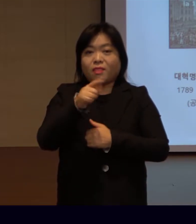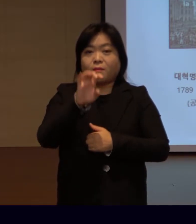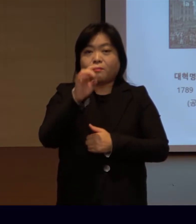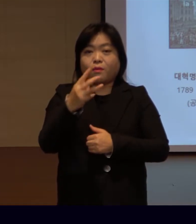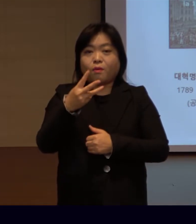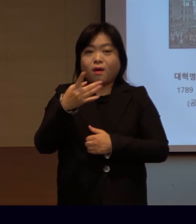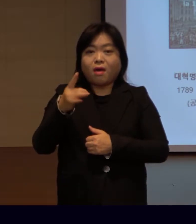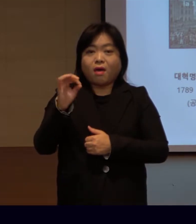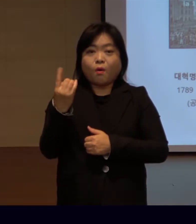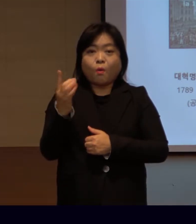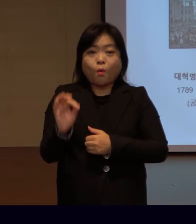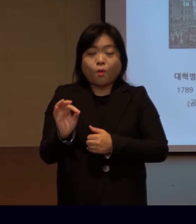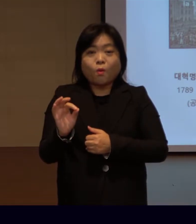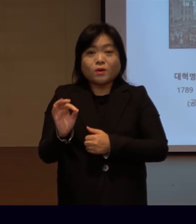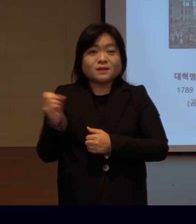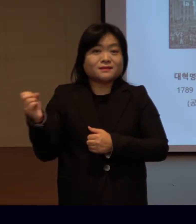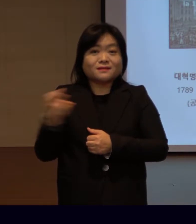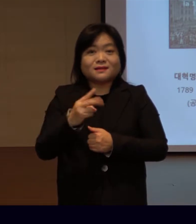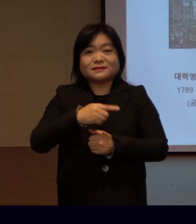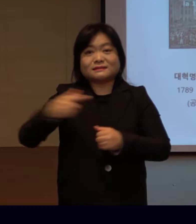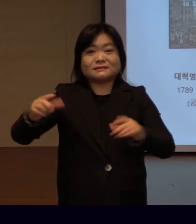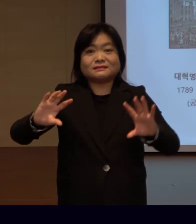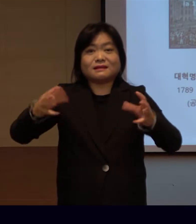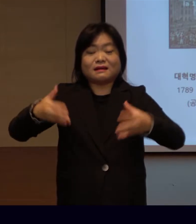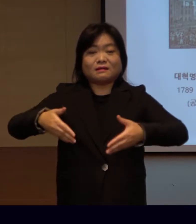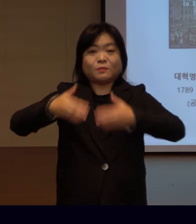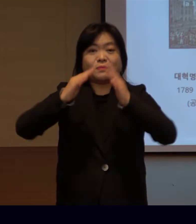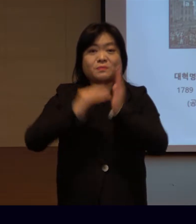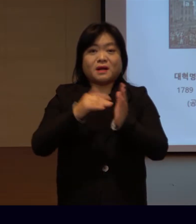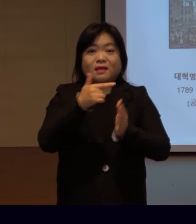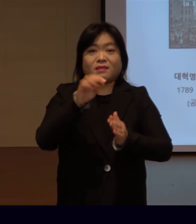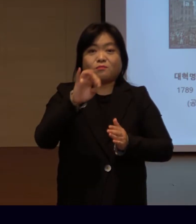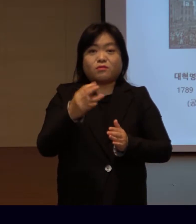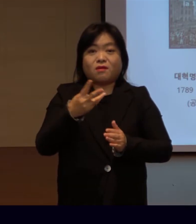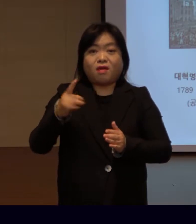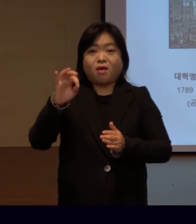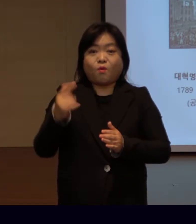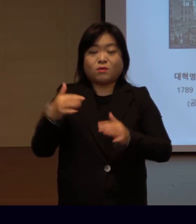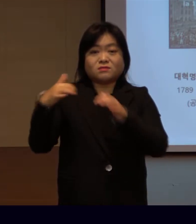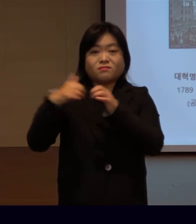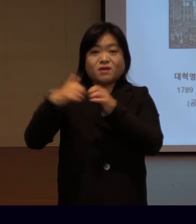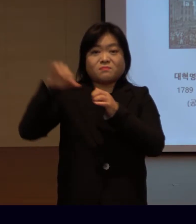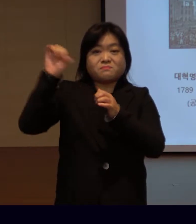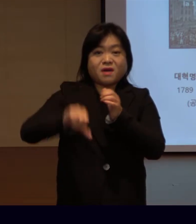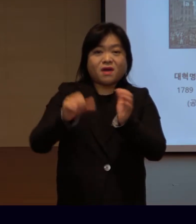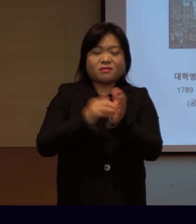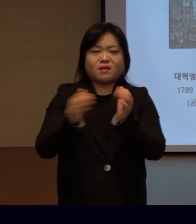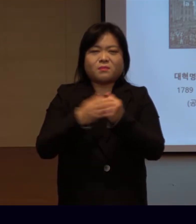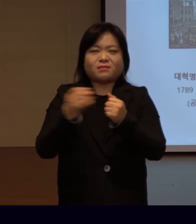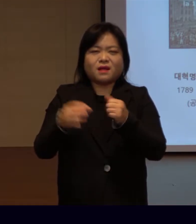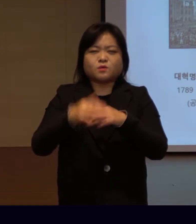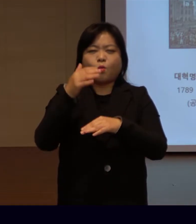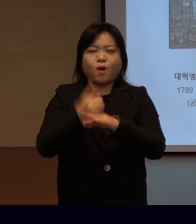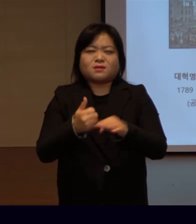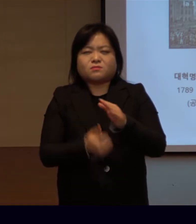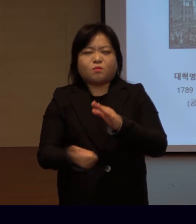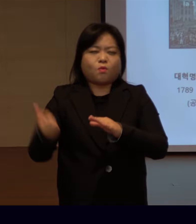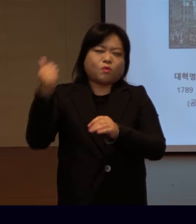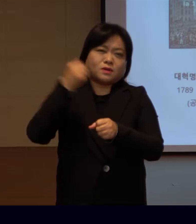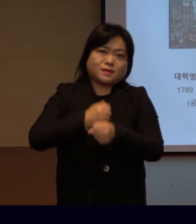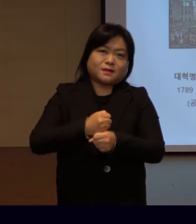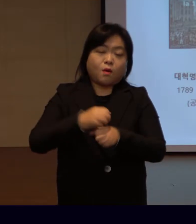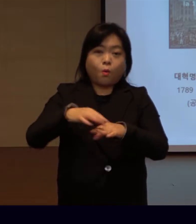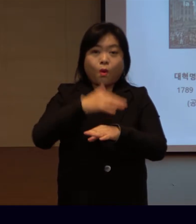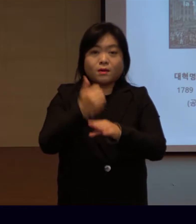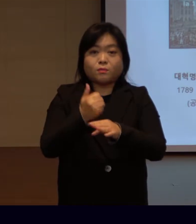사람이 나타나서 또 제국을 건설했죠. 나폴레옹이 워털루 전쟁에서 패하면서 다시 왕조가 복귀를 했습니다.